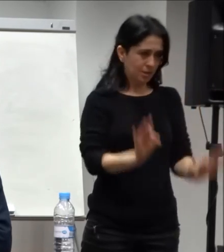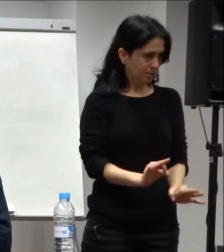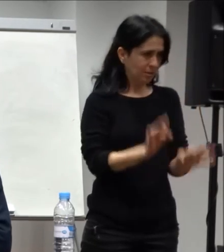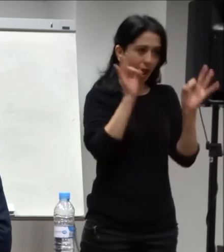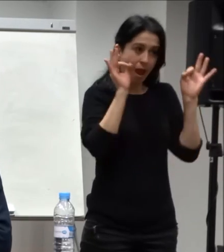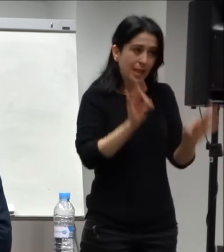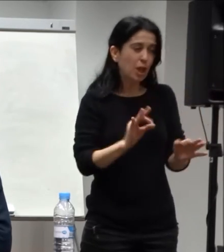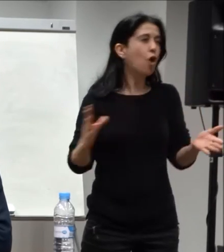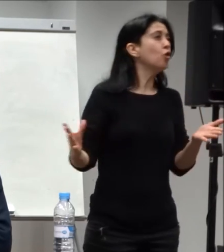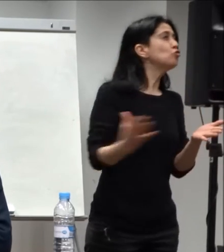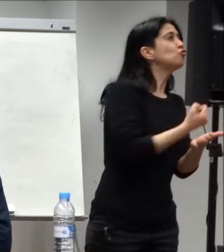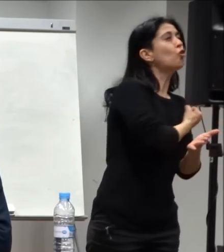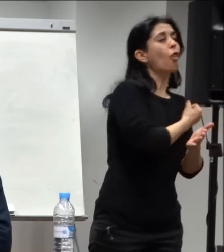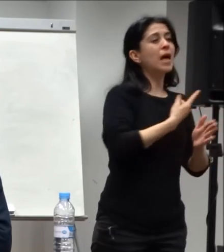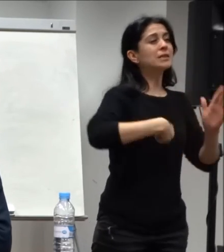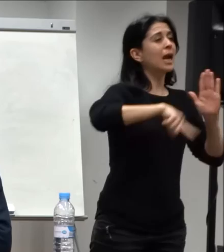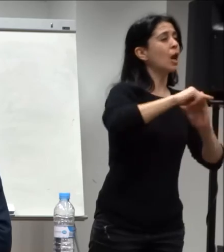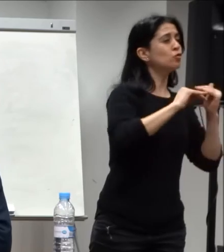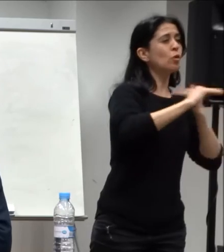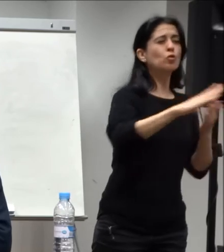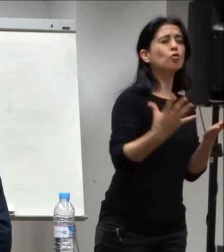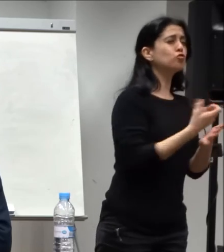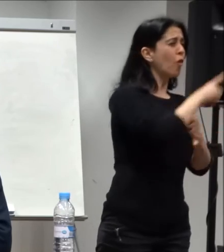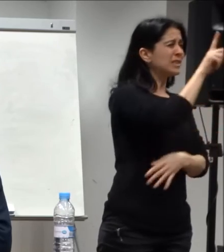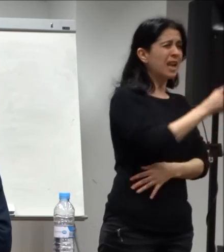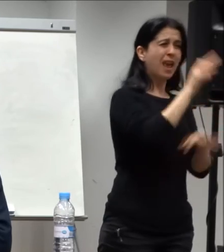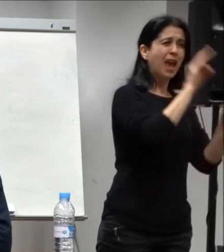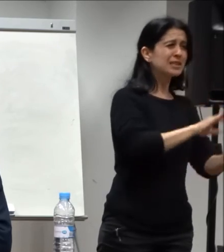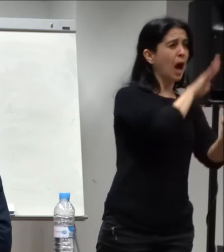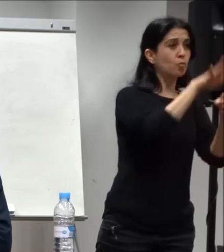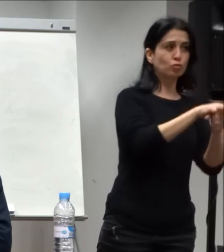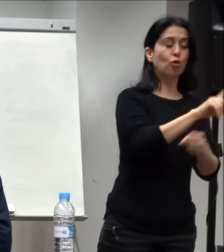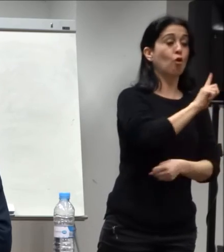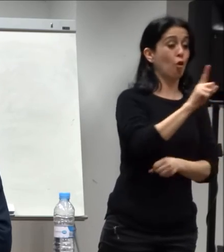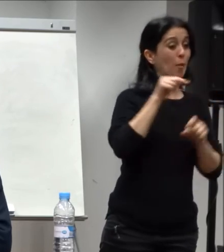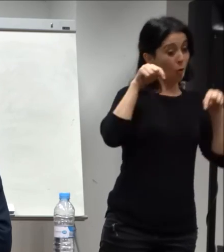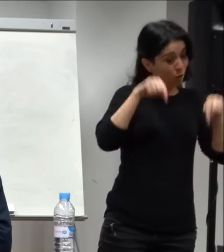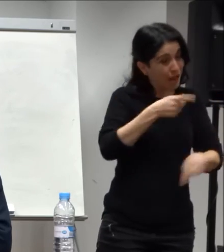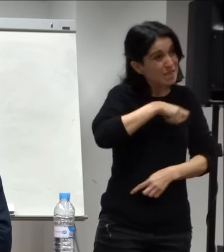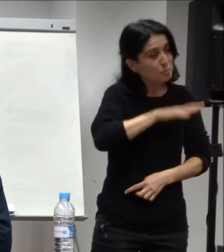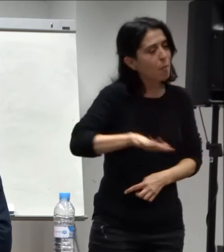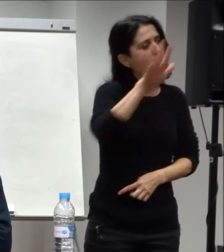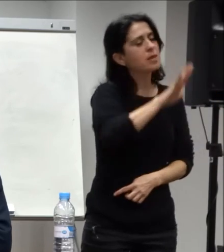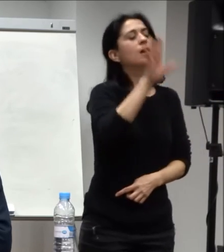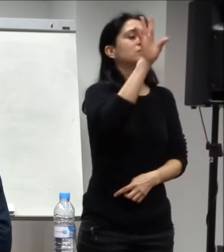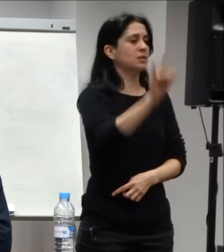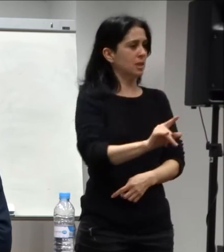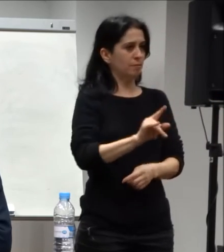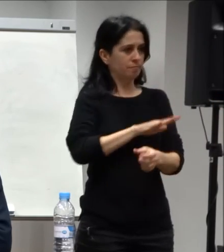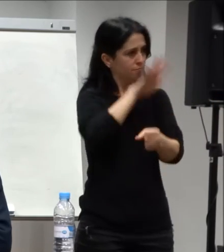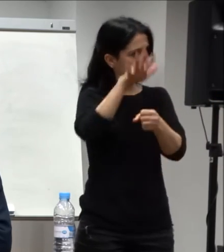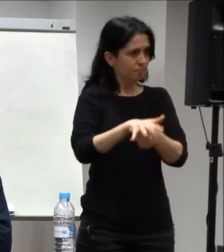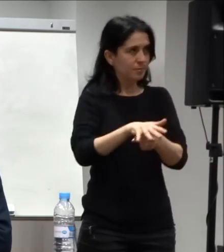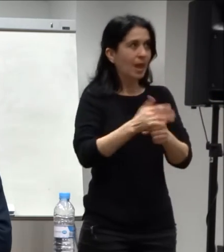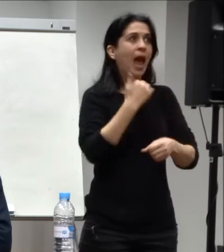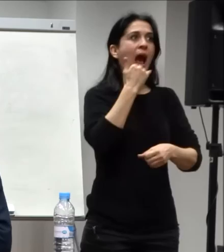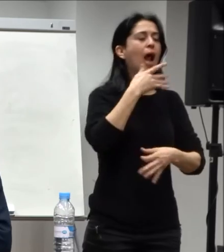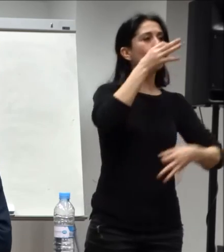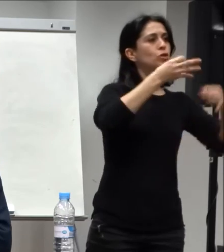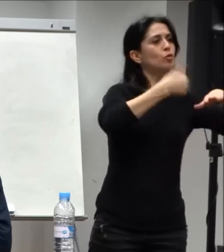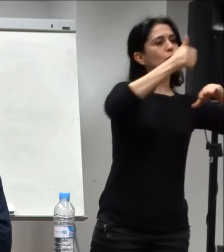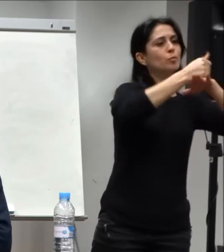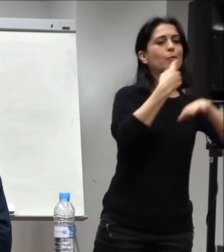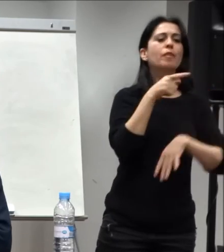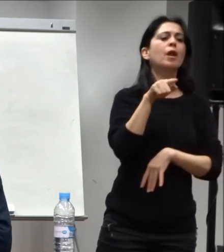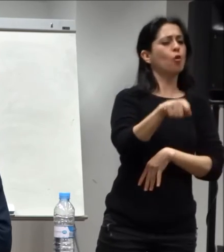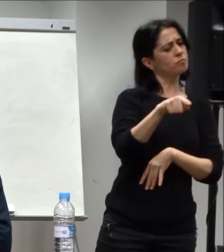abusiva. No nos hemos encontrado ninguna cláusula suelo detectada, que el juzgado haya dicho, bien, está bien, está bien, cumple los criterios de transparencia. No, nunca. Con lo cual,